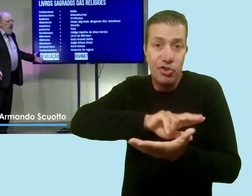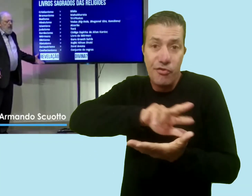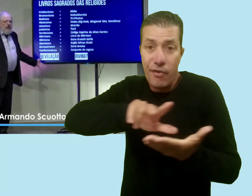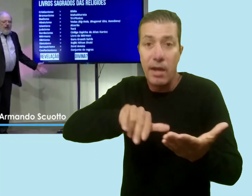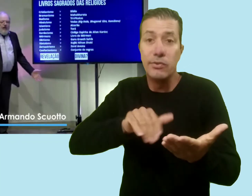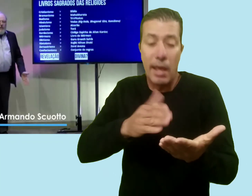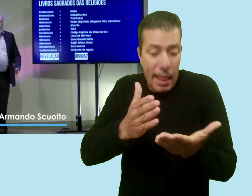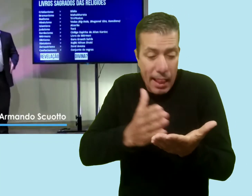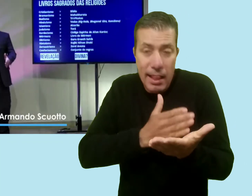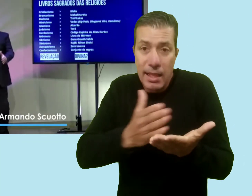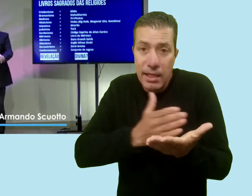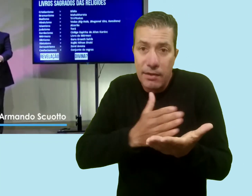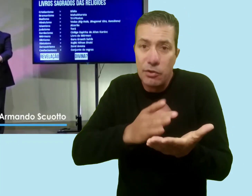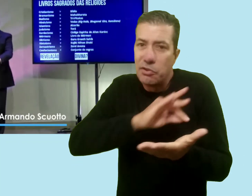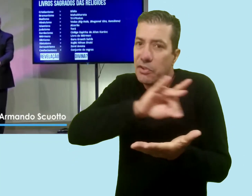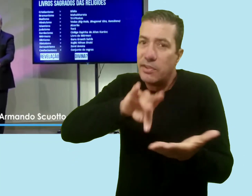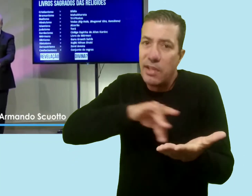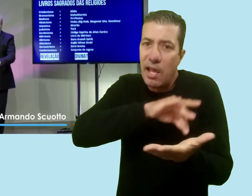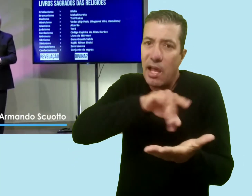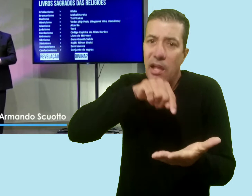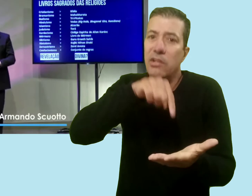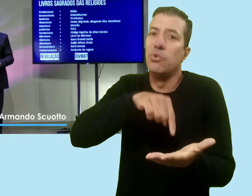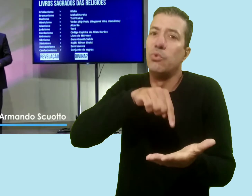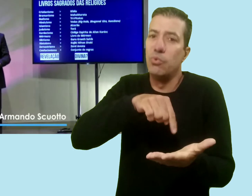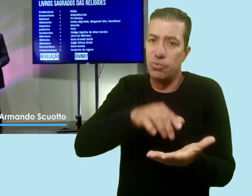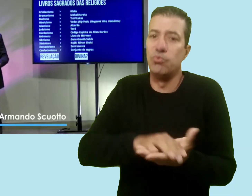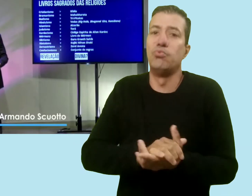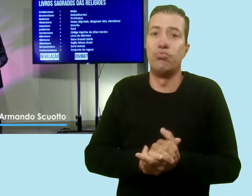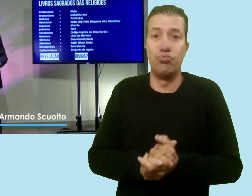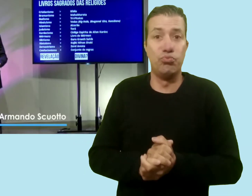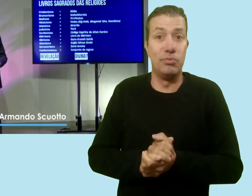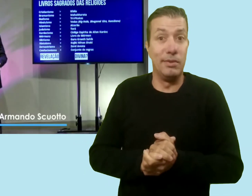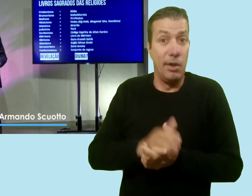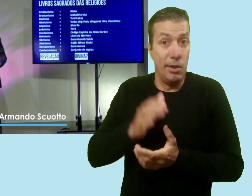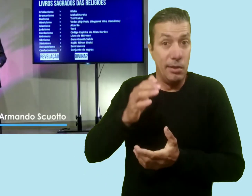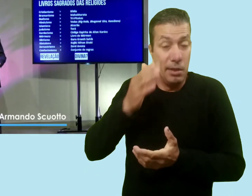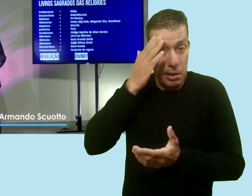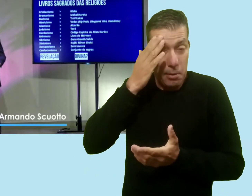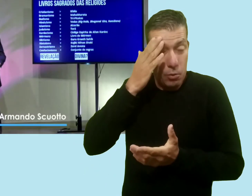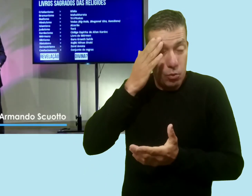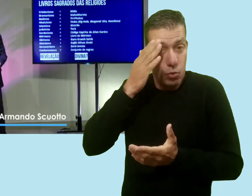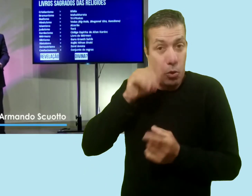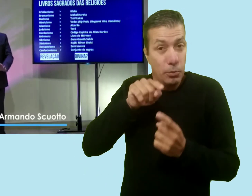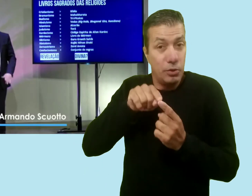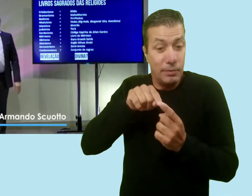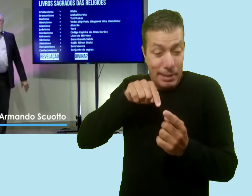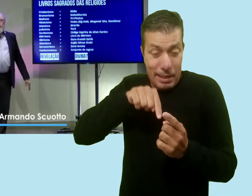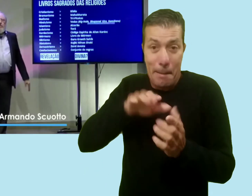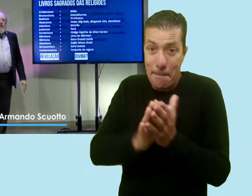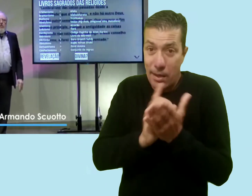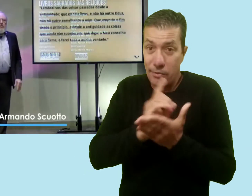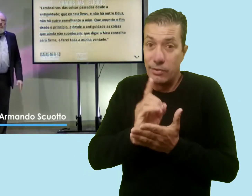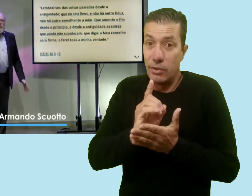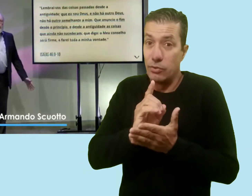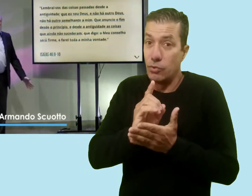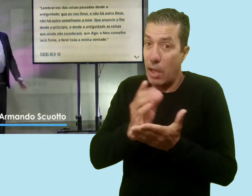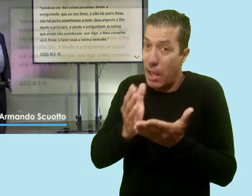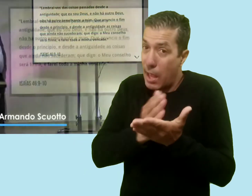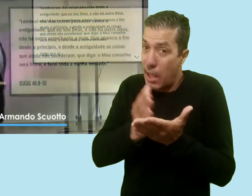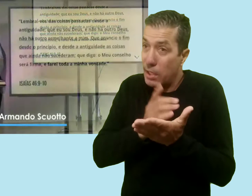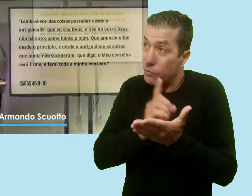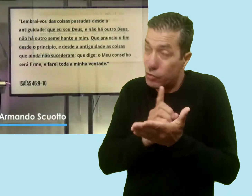sobre os livros sagrados, chegamos à conclusão de que a Bíblia é um livro de Deus, por